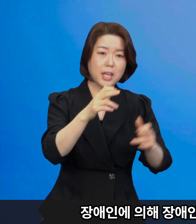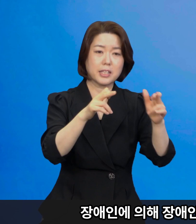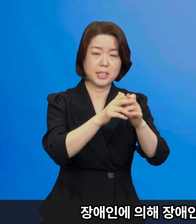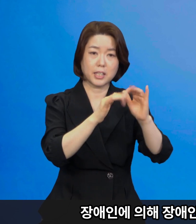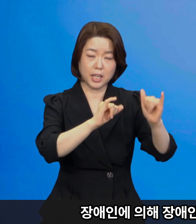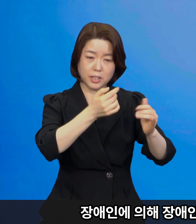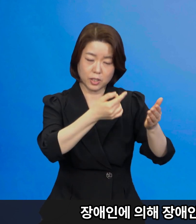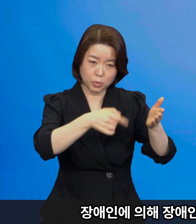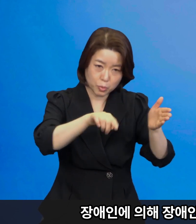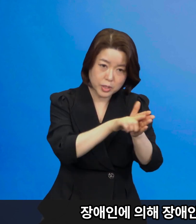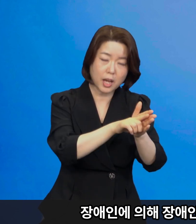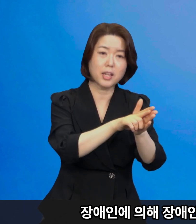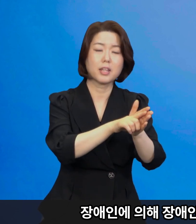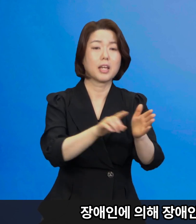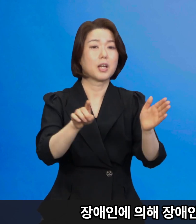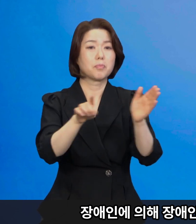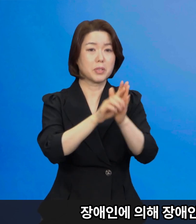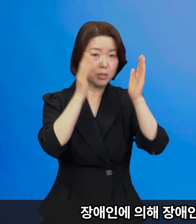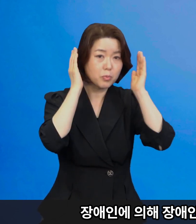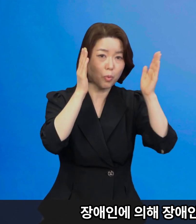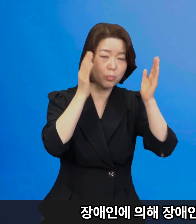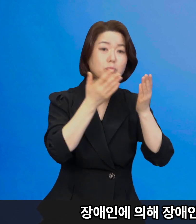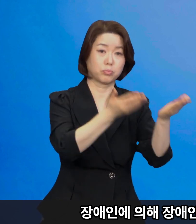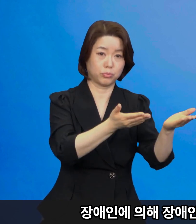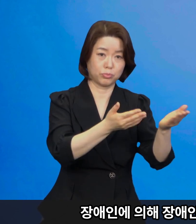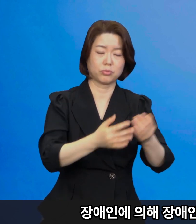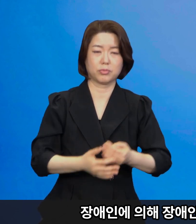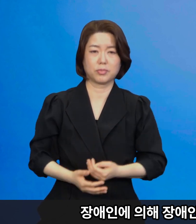위한 신학을 의미합니다.